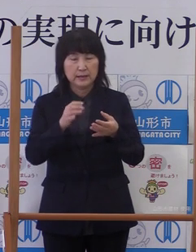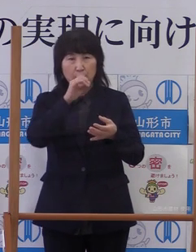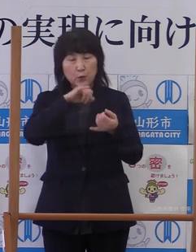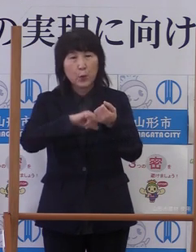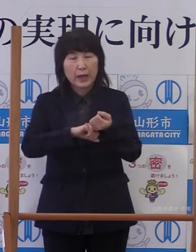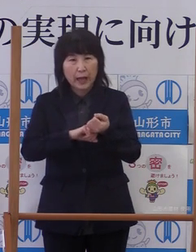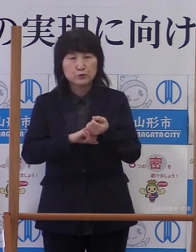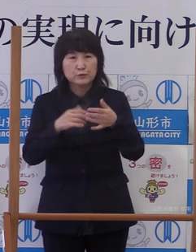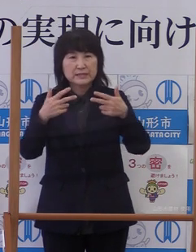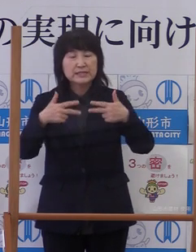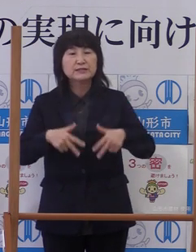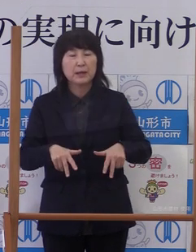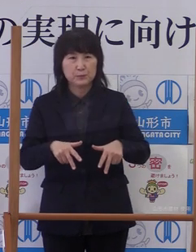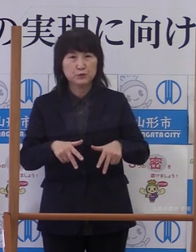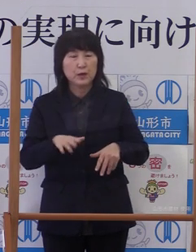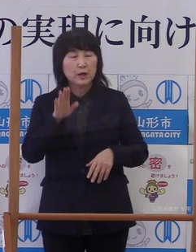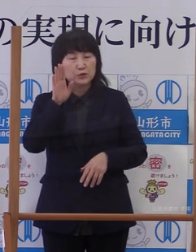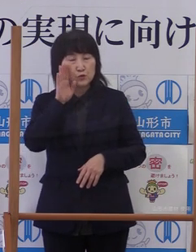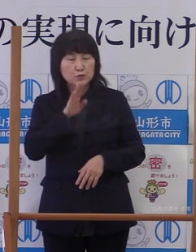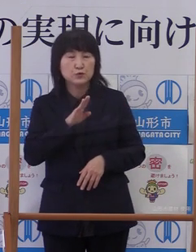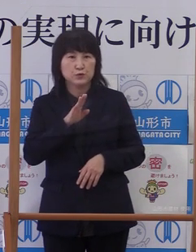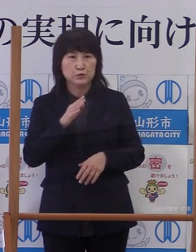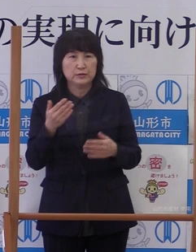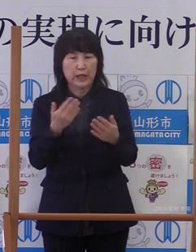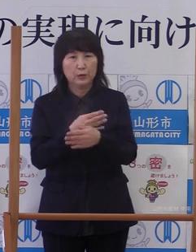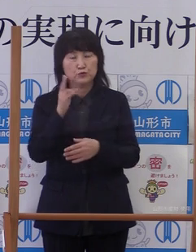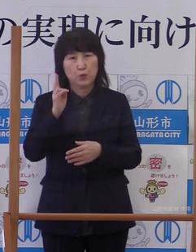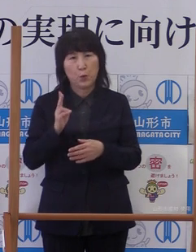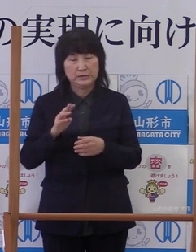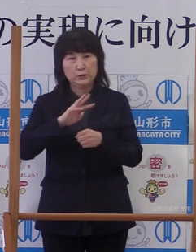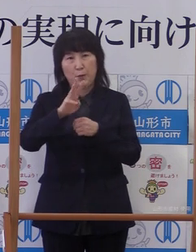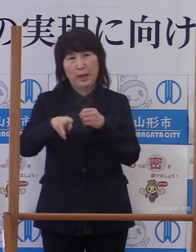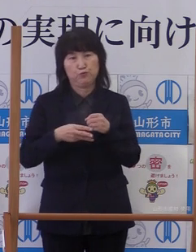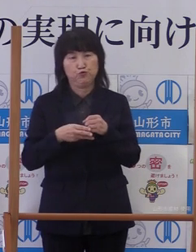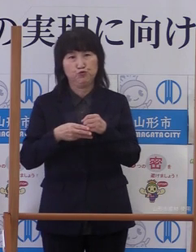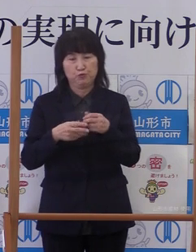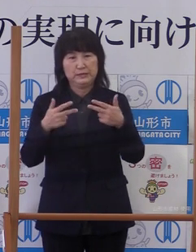し、予約手続き等が簡単にできるようにいたします。